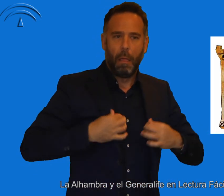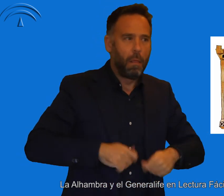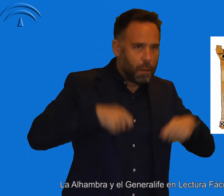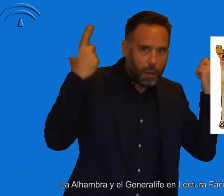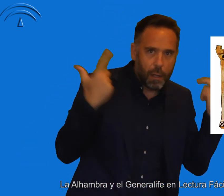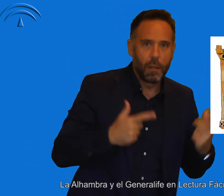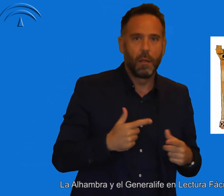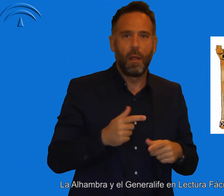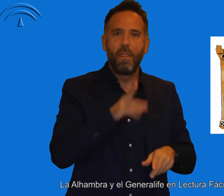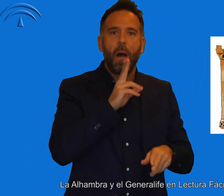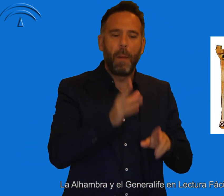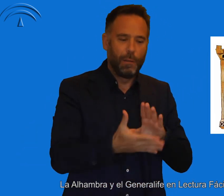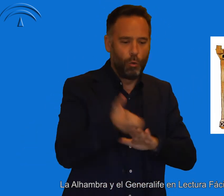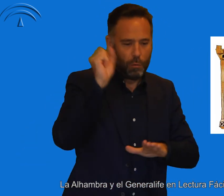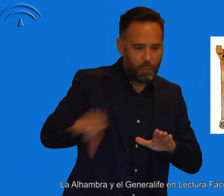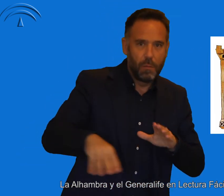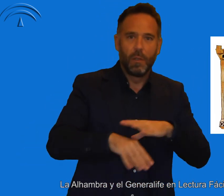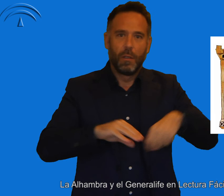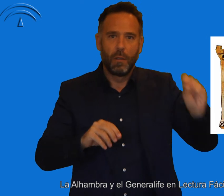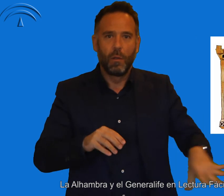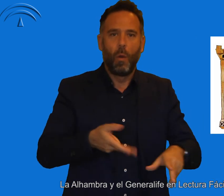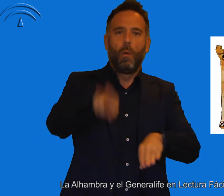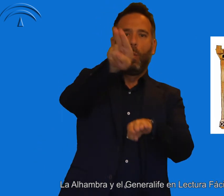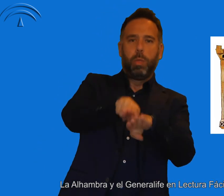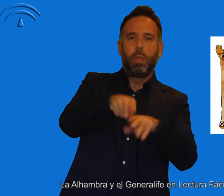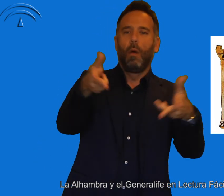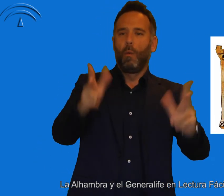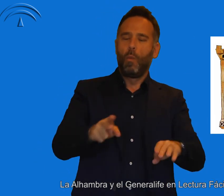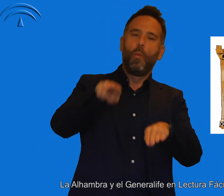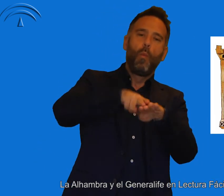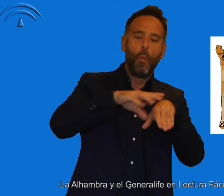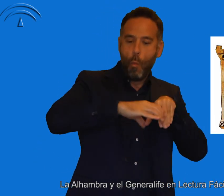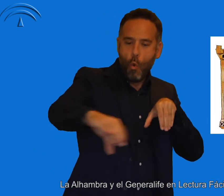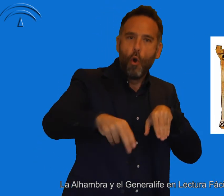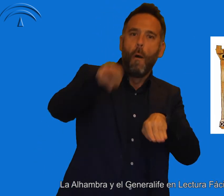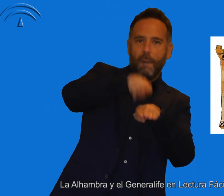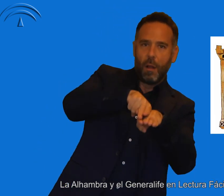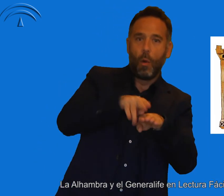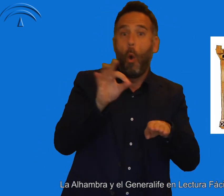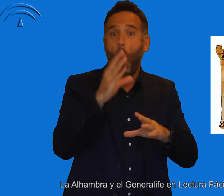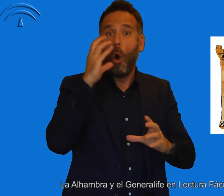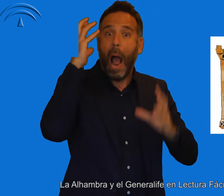Desvestirse, descalzarse o tumbarse en bancos, muros o jardines. Entrar con animales,